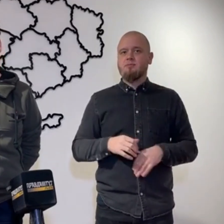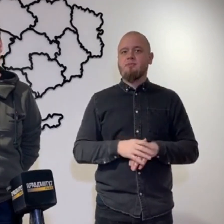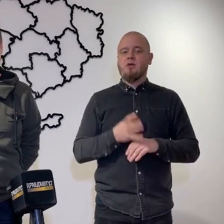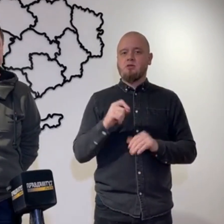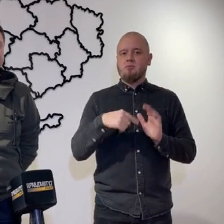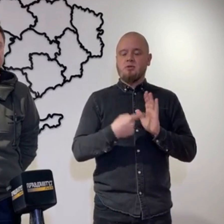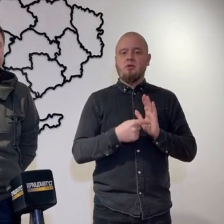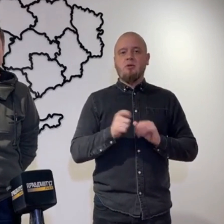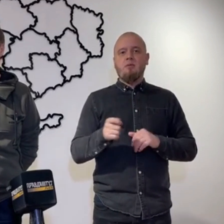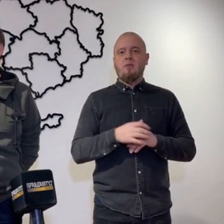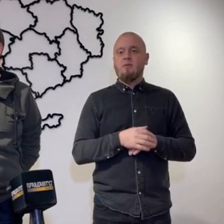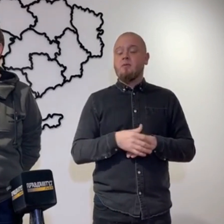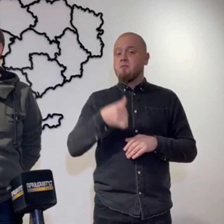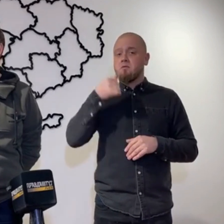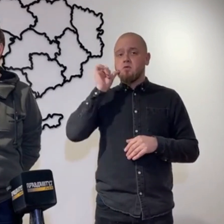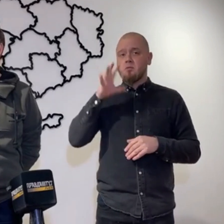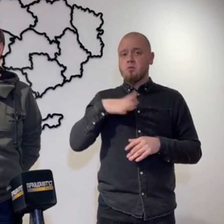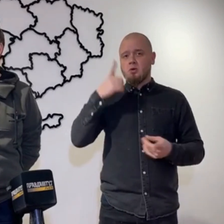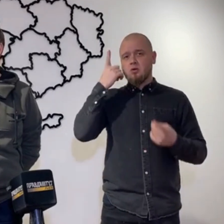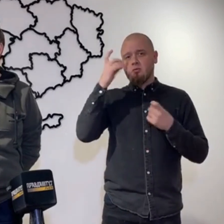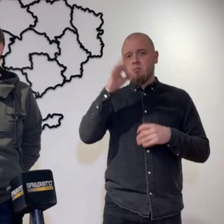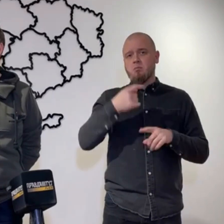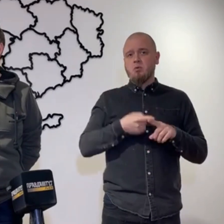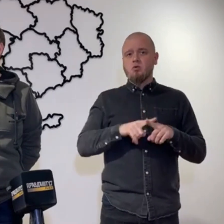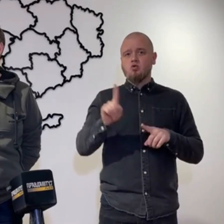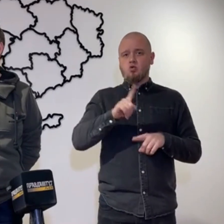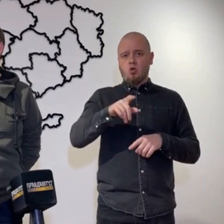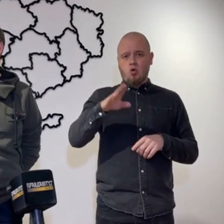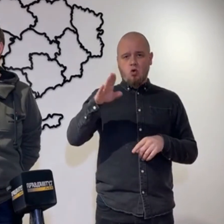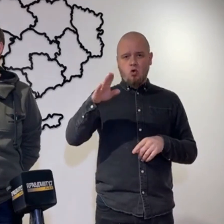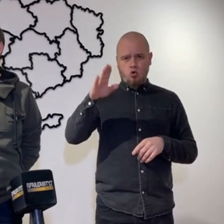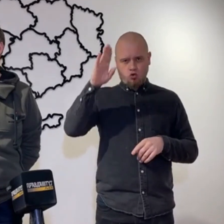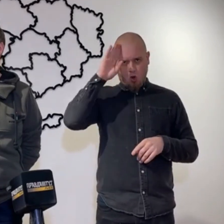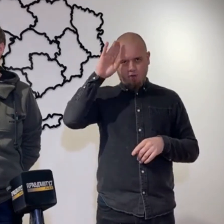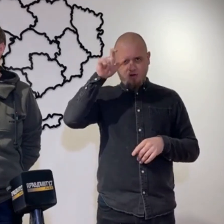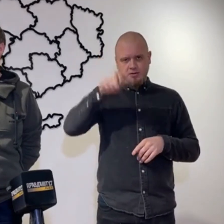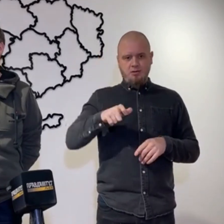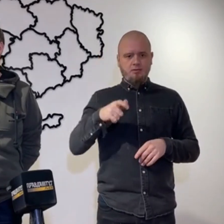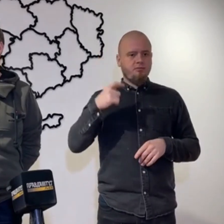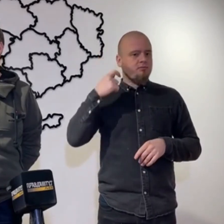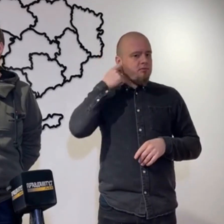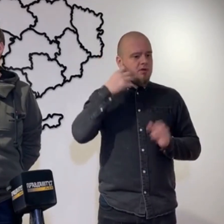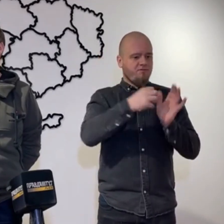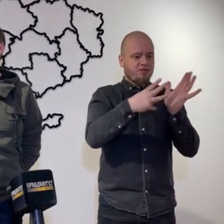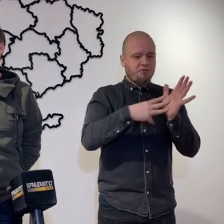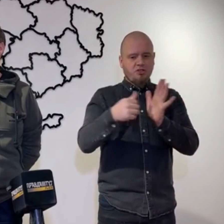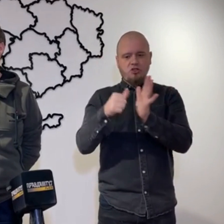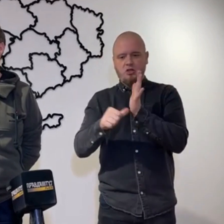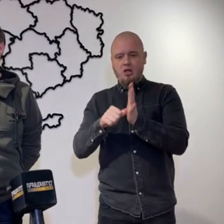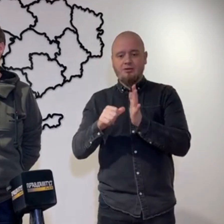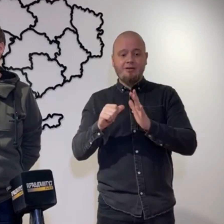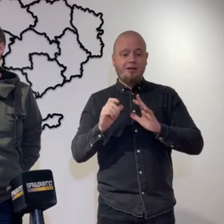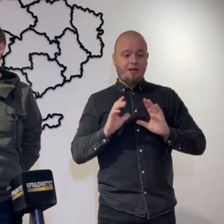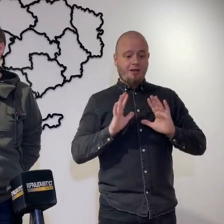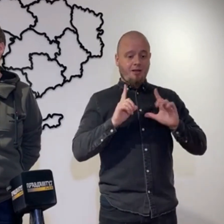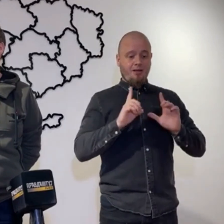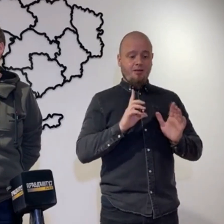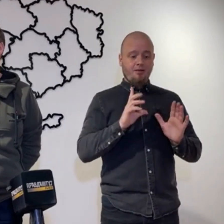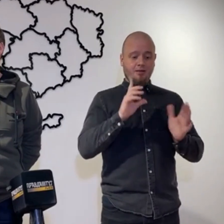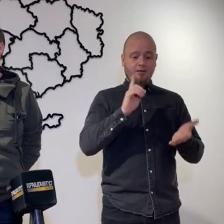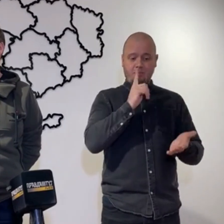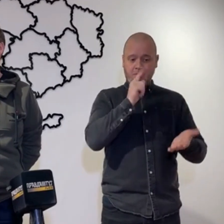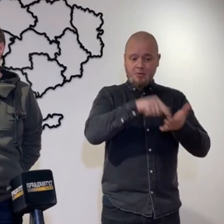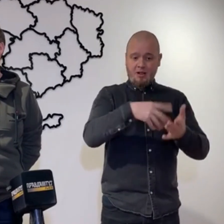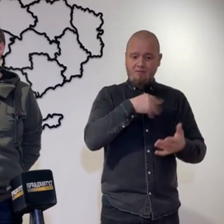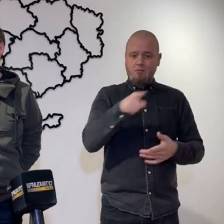Дякую, ще, будь ласка. Вчора була інформація про те, що чоловіки призовного віку, які перетинають територію Львівщини, їх ставитимуть на військовий